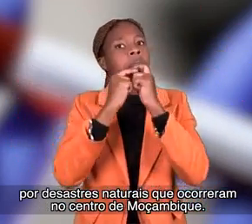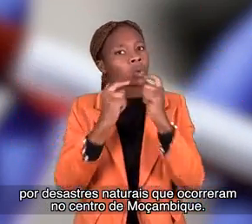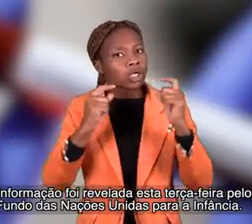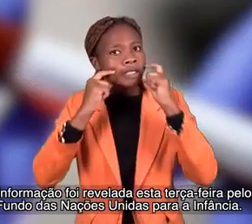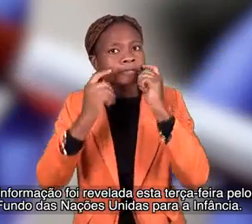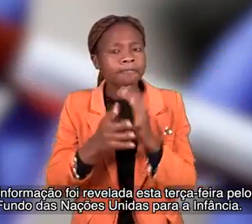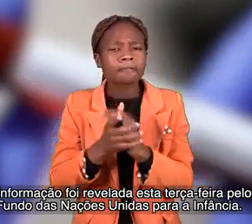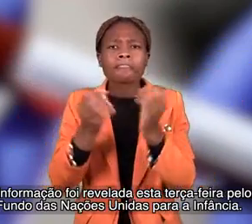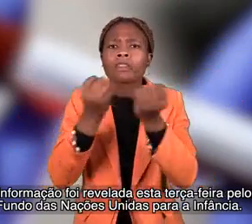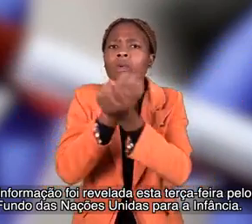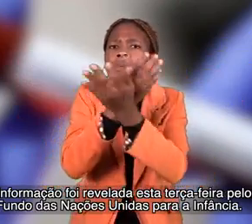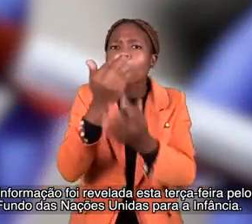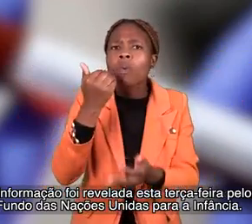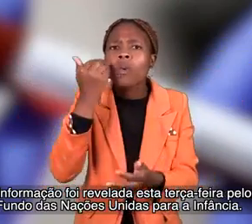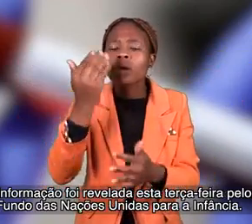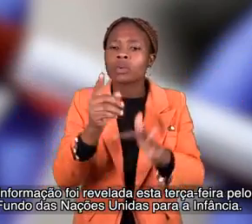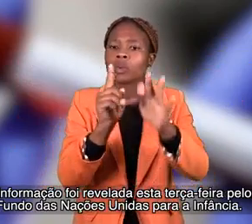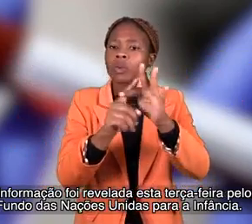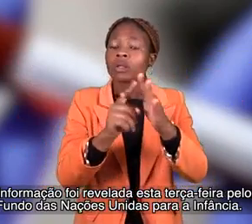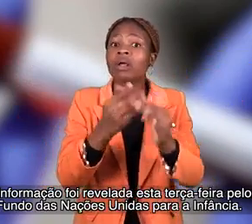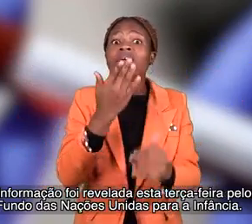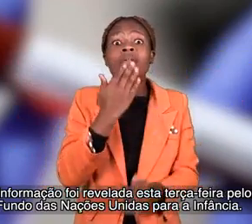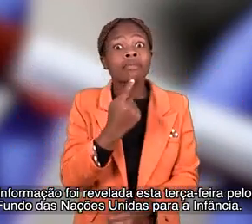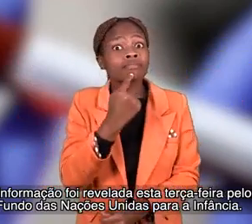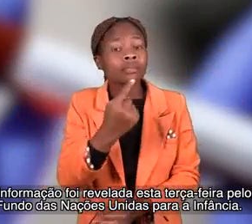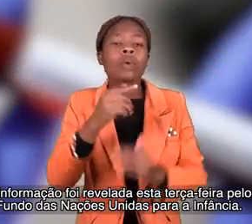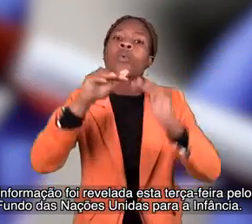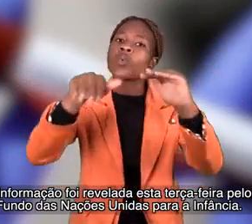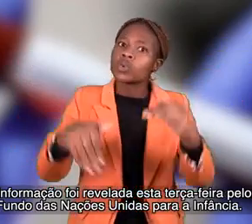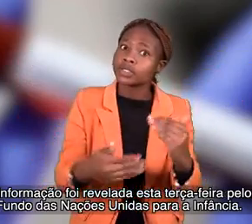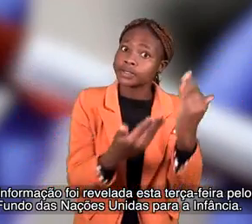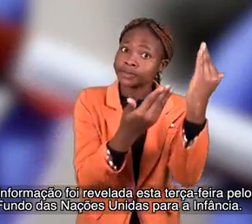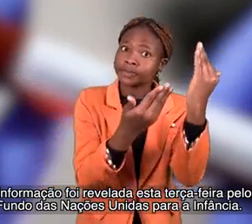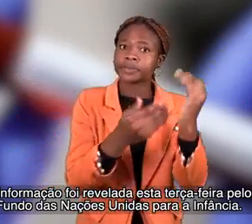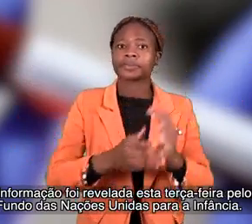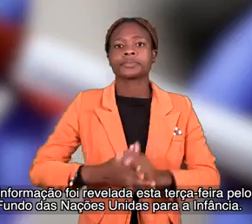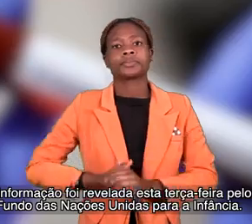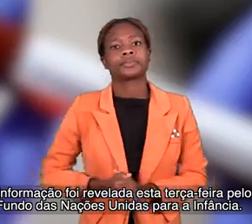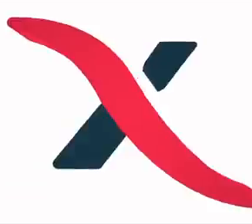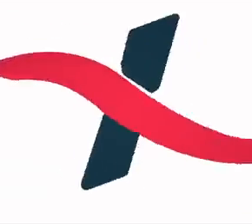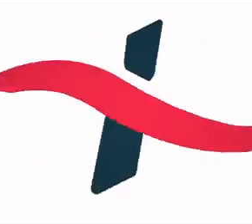A informação foi revelada esta terça-feira pelo Fundo das Nações Unidas para a Infância.